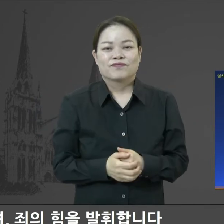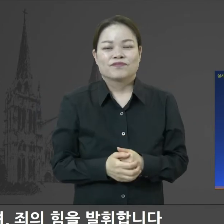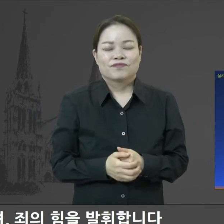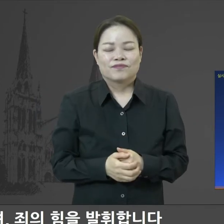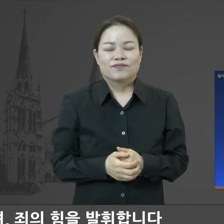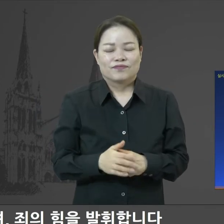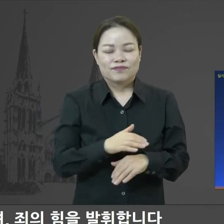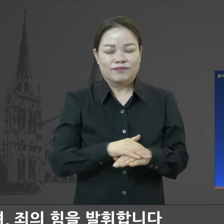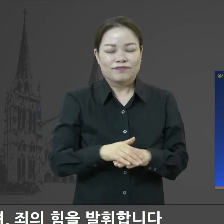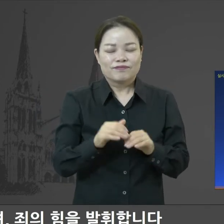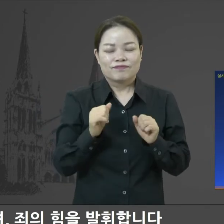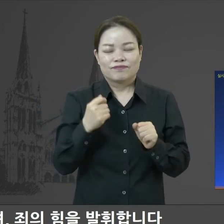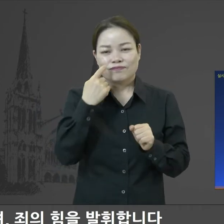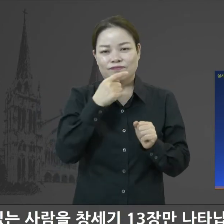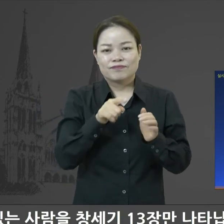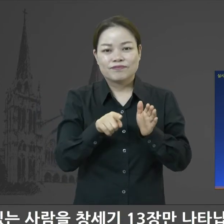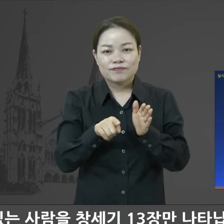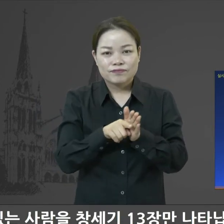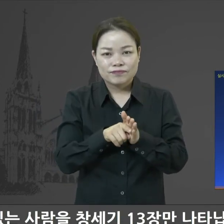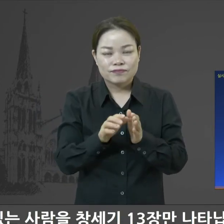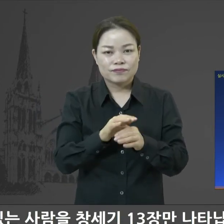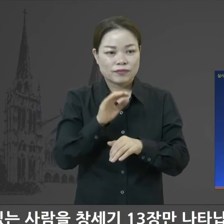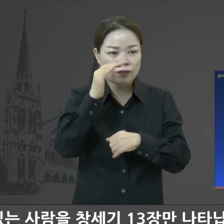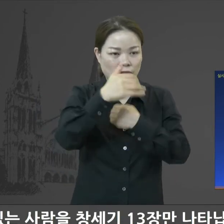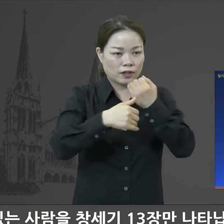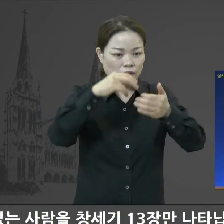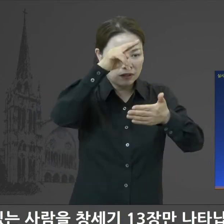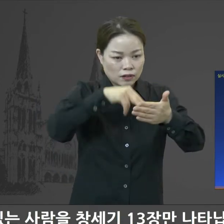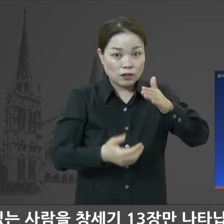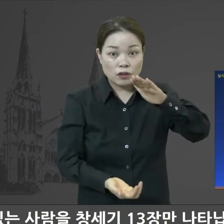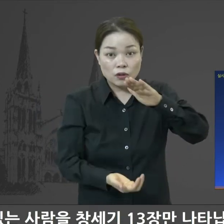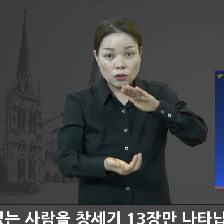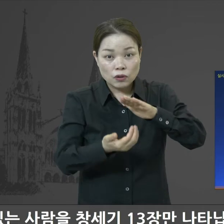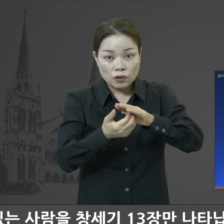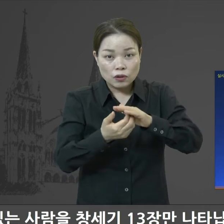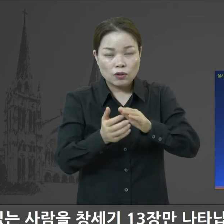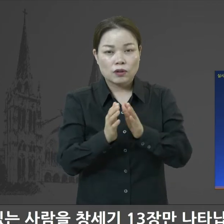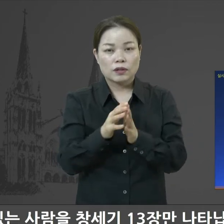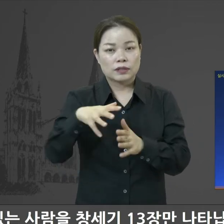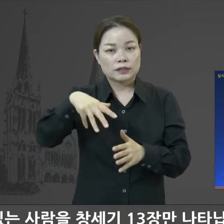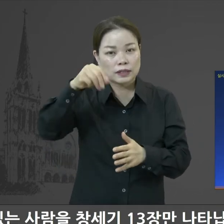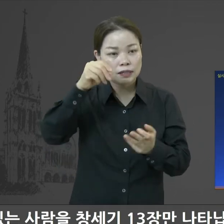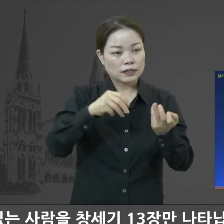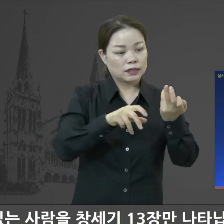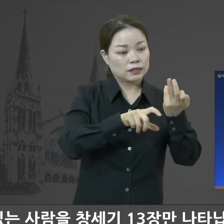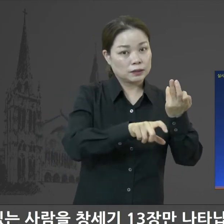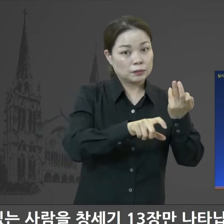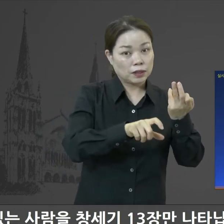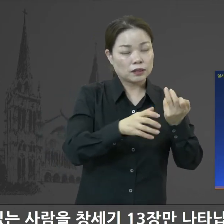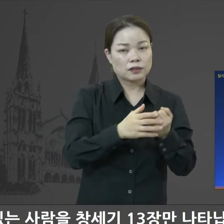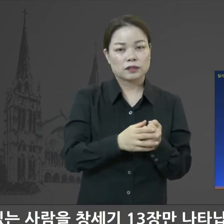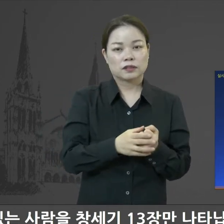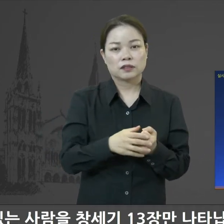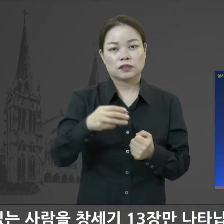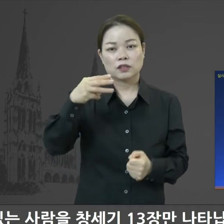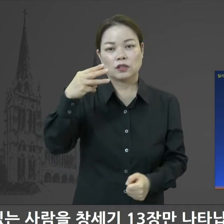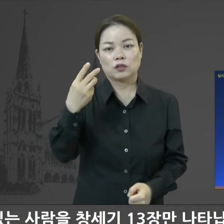잘하고 계신 줄 믿습니다. 통독 우리가 지금 하고 있는데요, 창세기 13장에 보면 롯이라는 인물이 등장합니다.